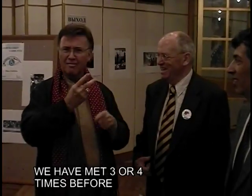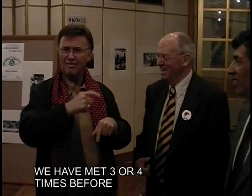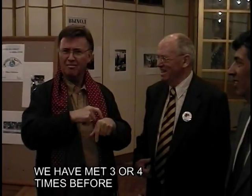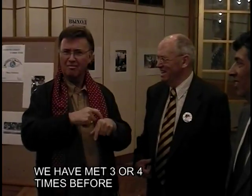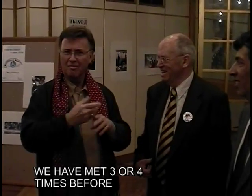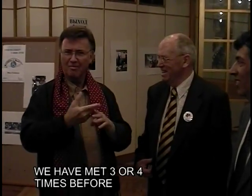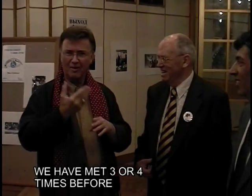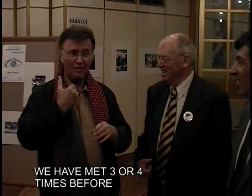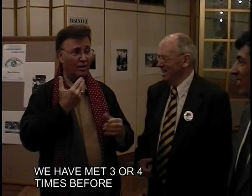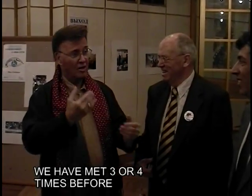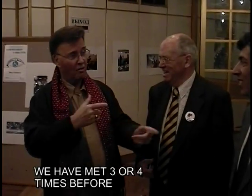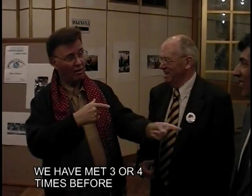кажется,